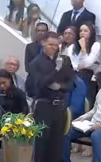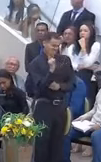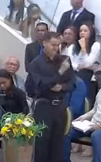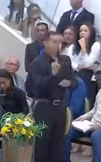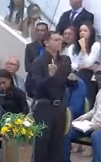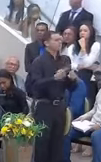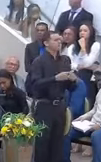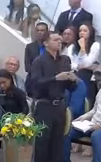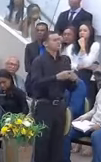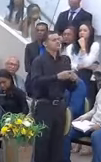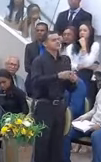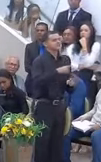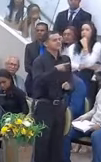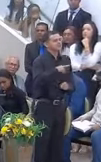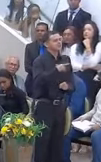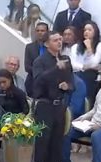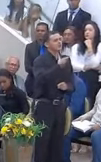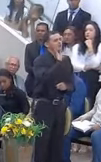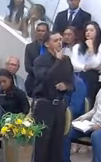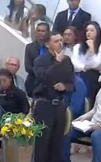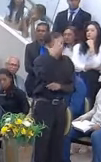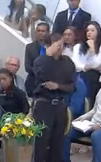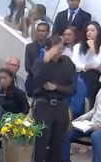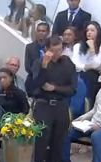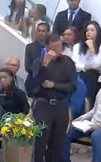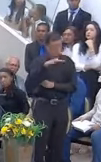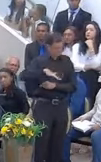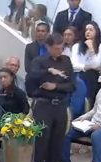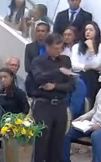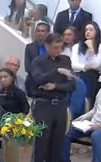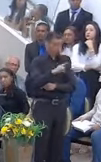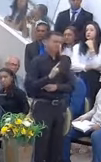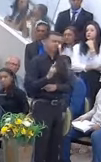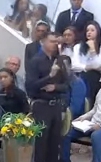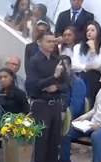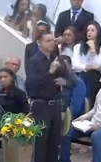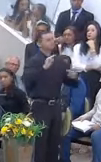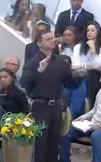tenha homens célebres no meio dela. A igreja,